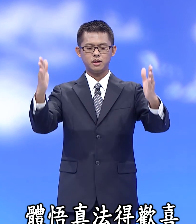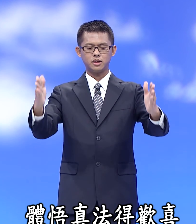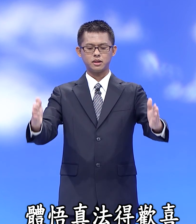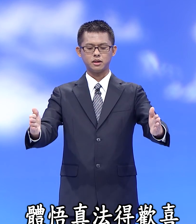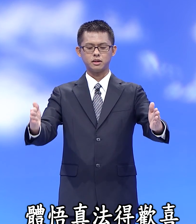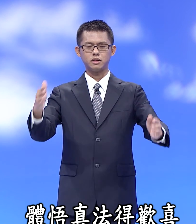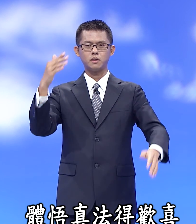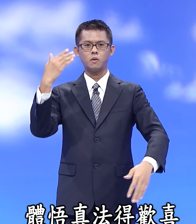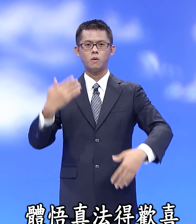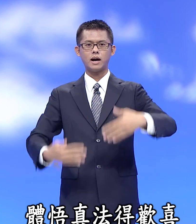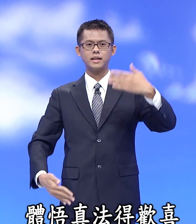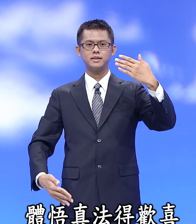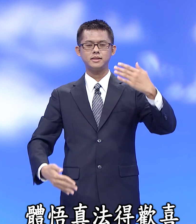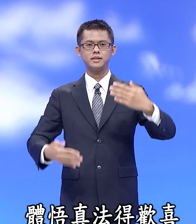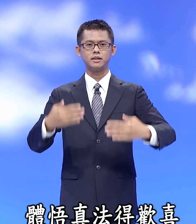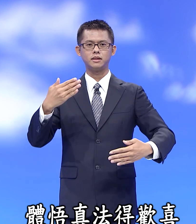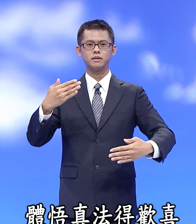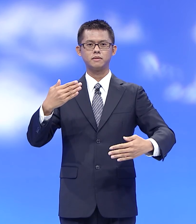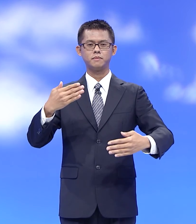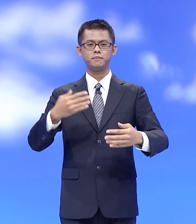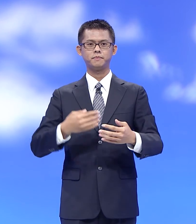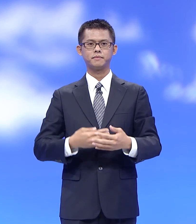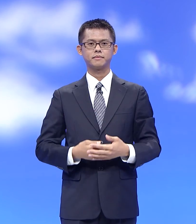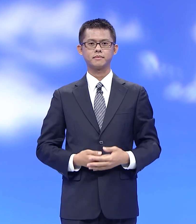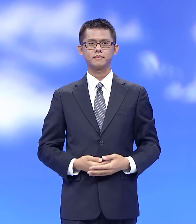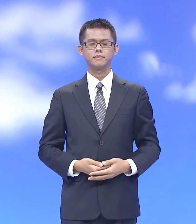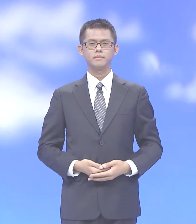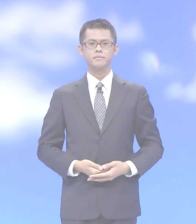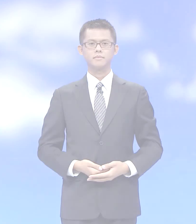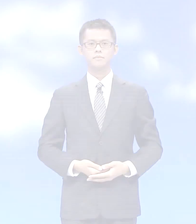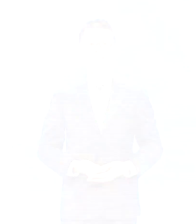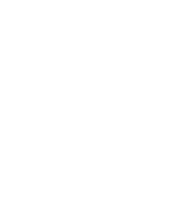法得欢喜。